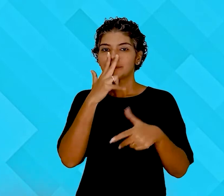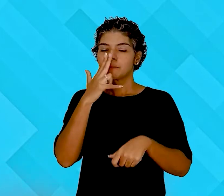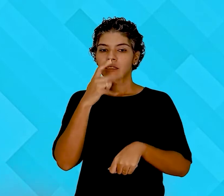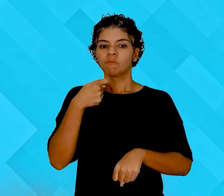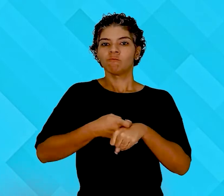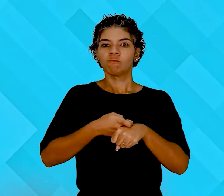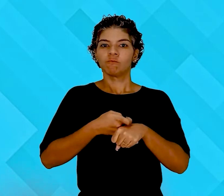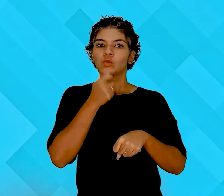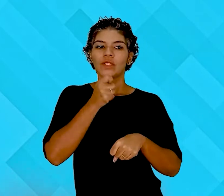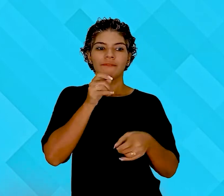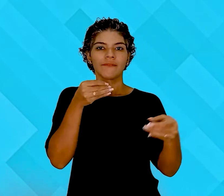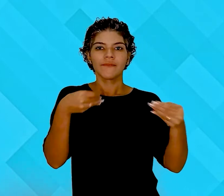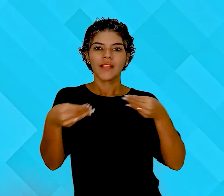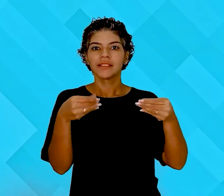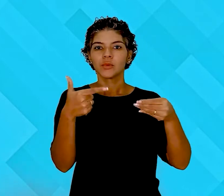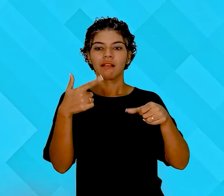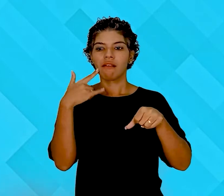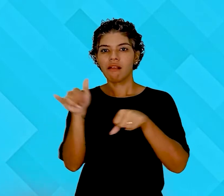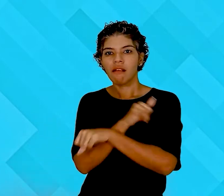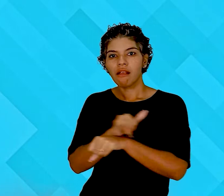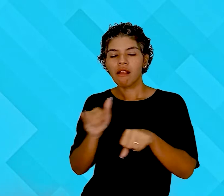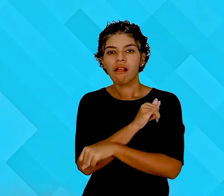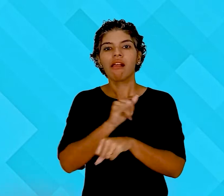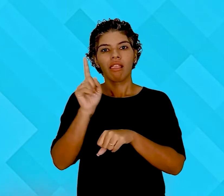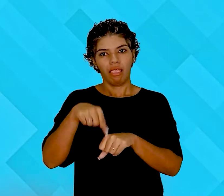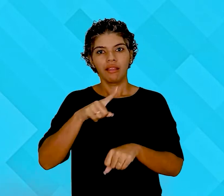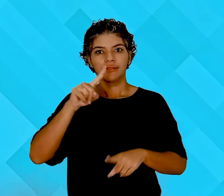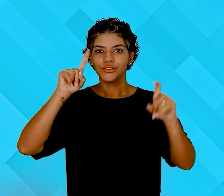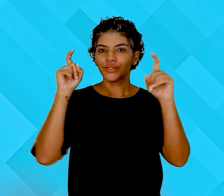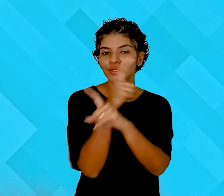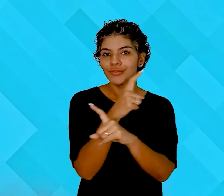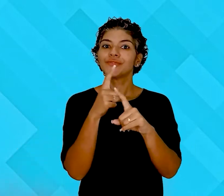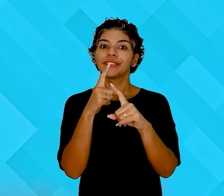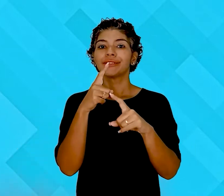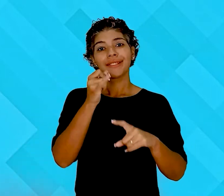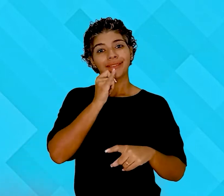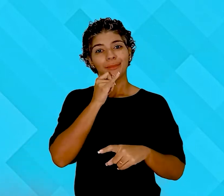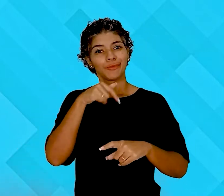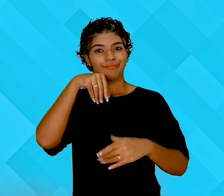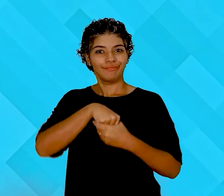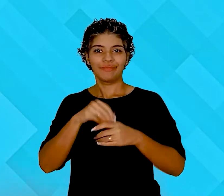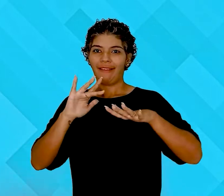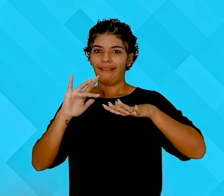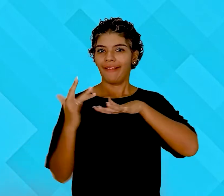são tão extrativistas, como são as plataformas de rede social que a gente precisa utilizar para as